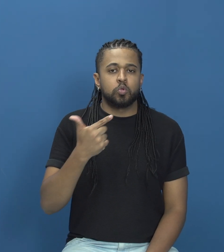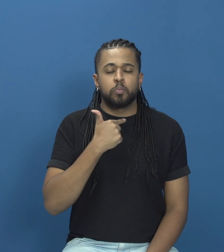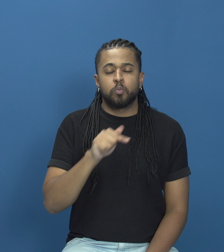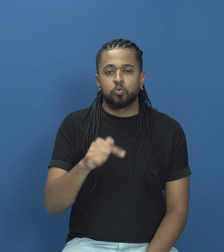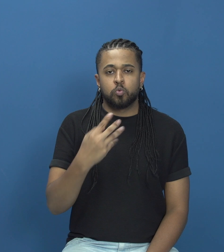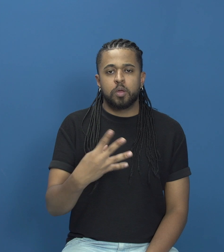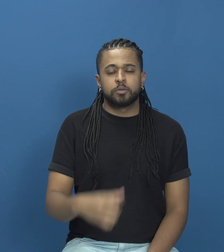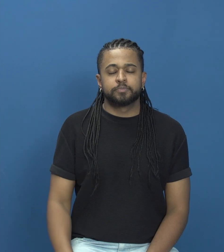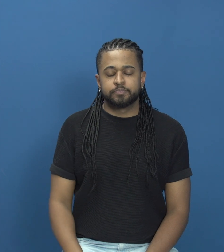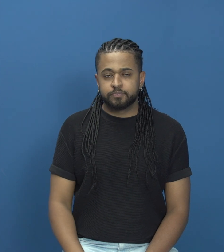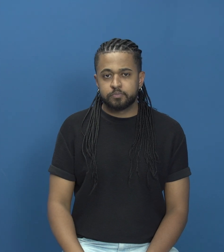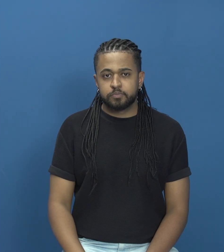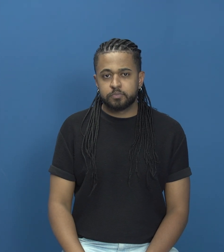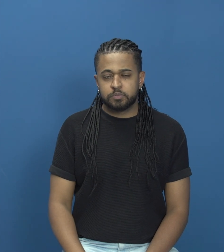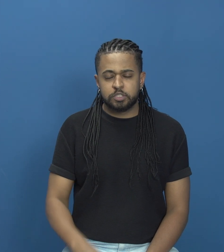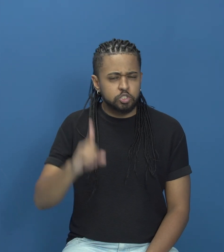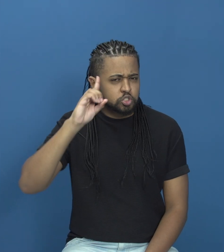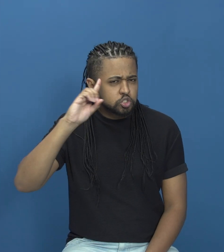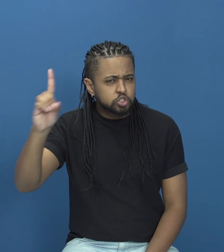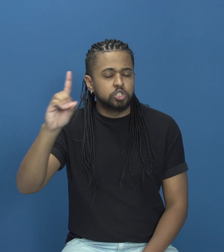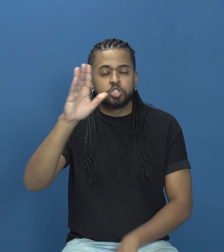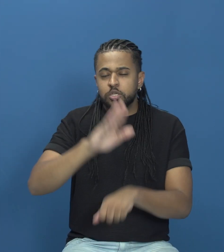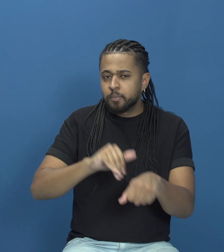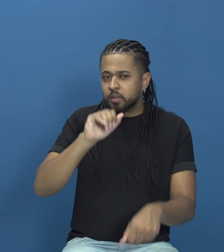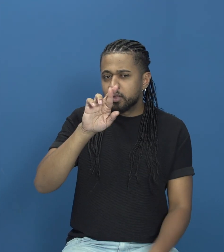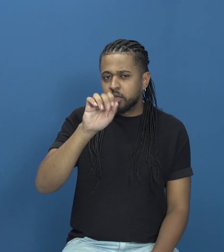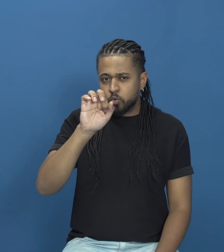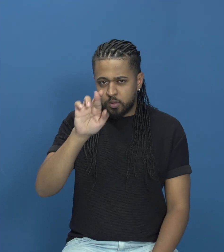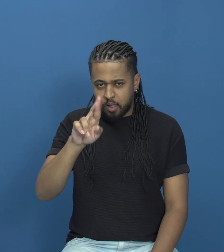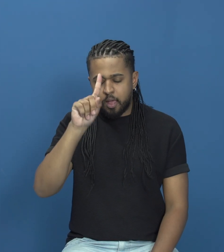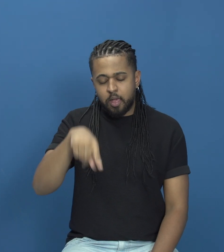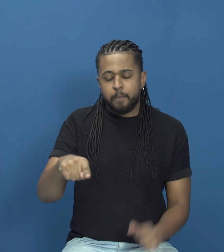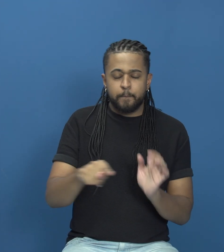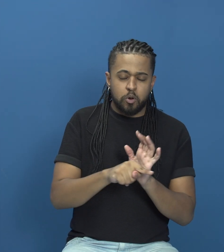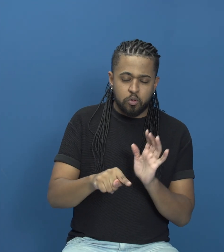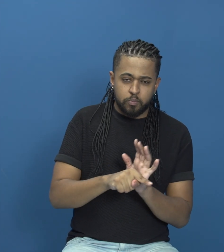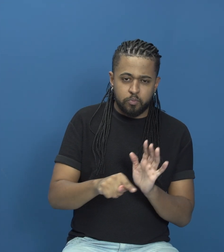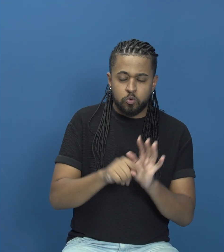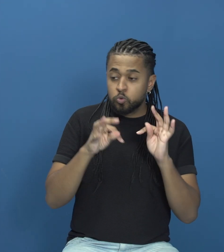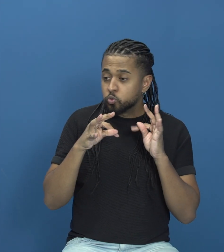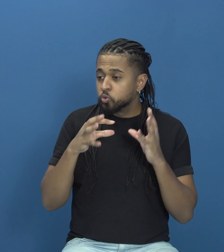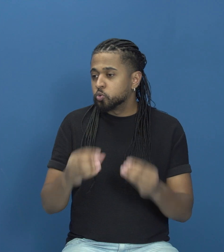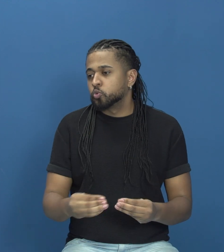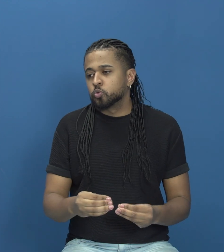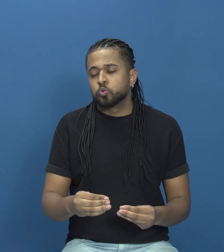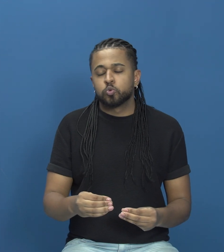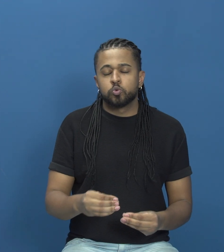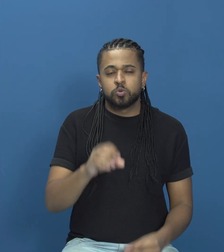12.4. Tendo em vista que as datas da chamada regular são estabelecidas inteiramente